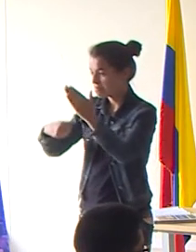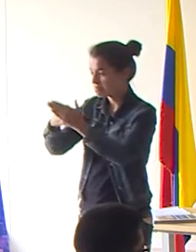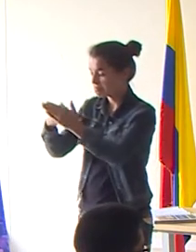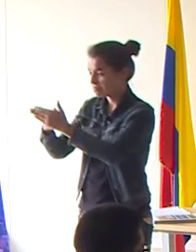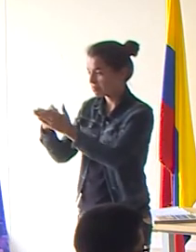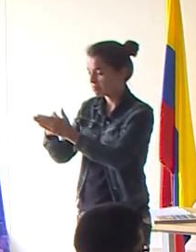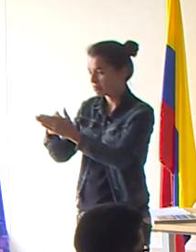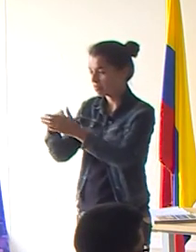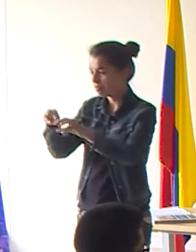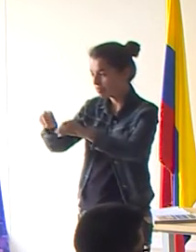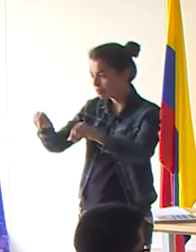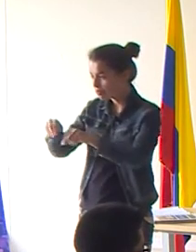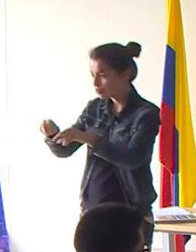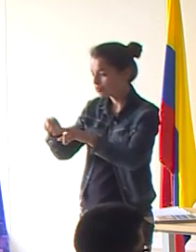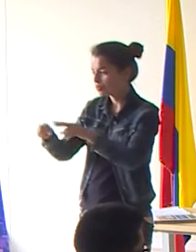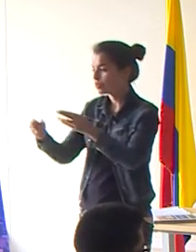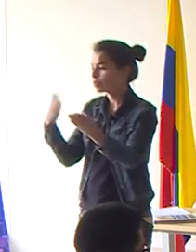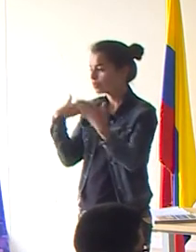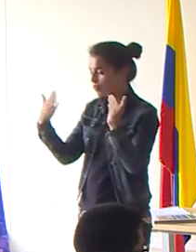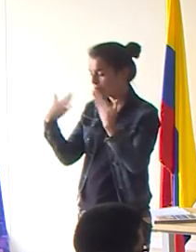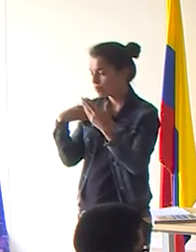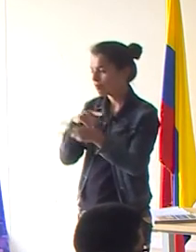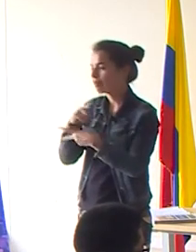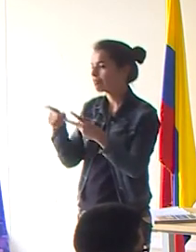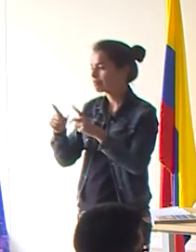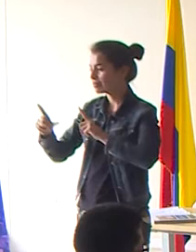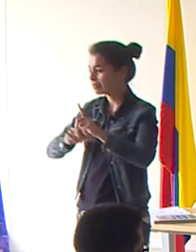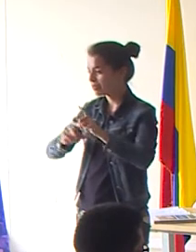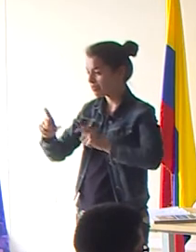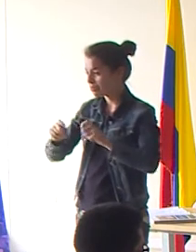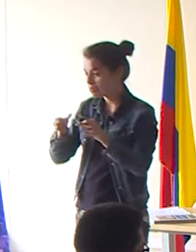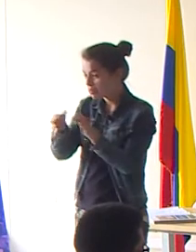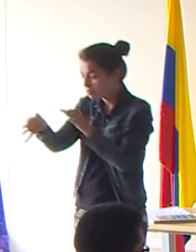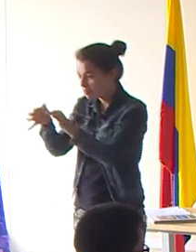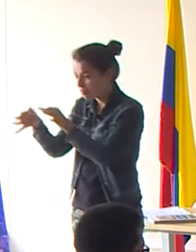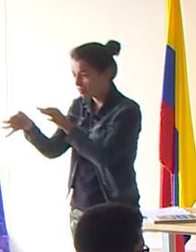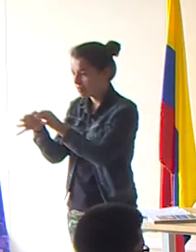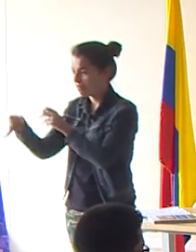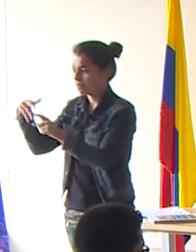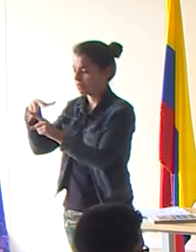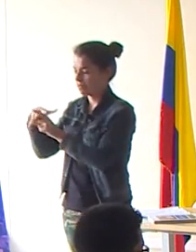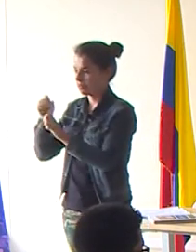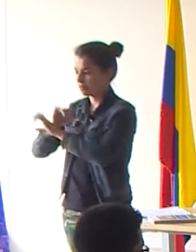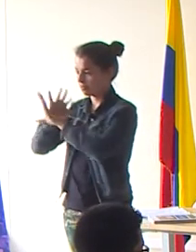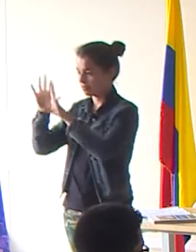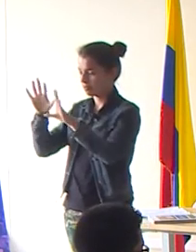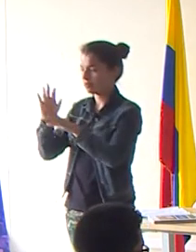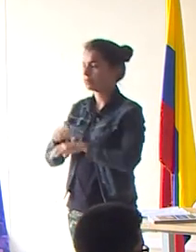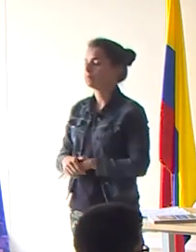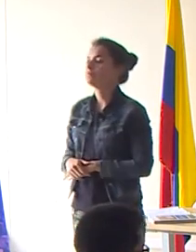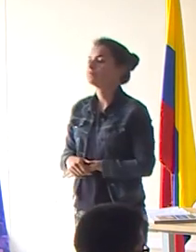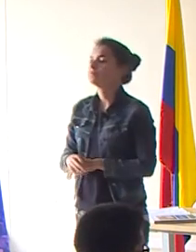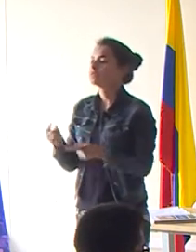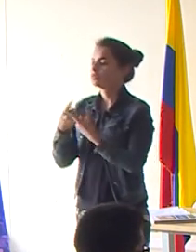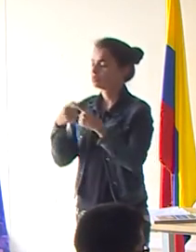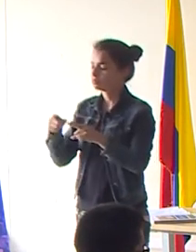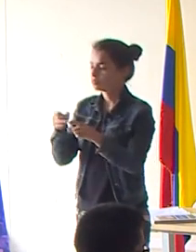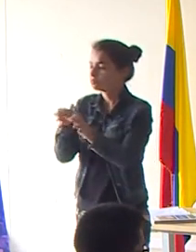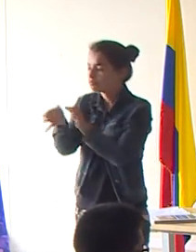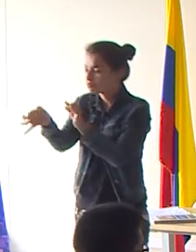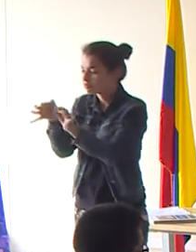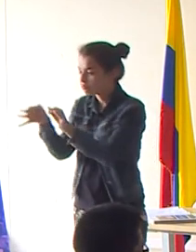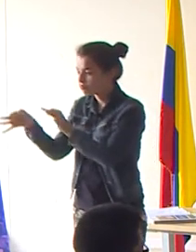suelo rural la proyección al turismo también se ha ya se ha visto afectada por hecho pero sigue también el vertimiento